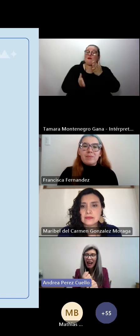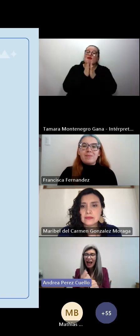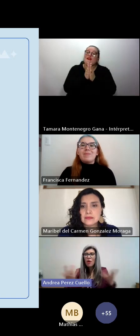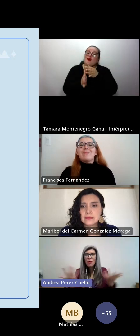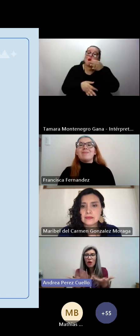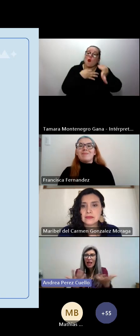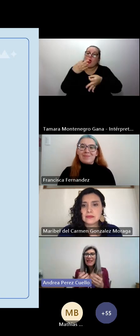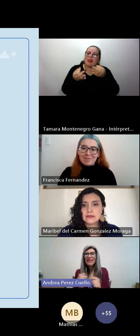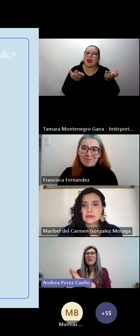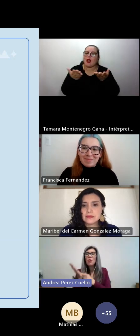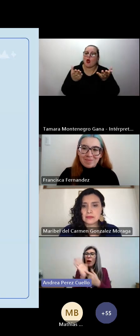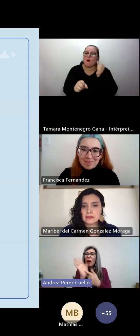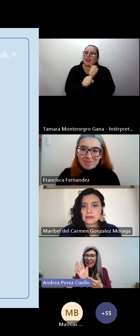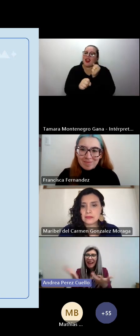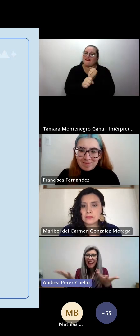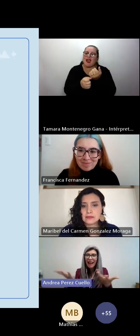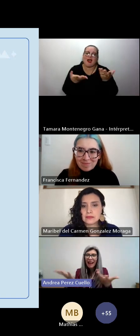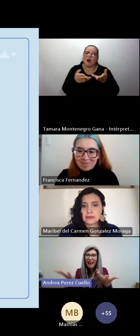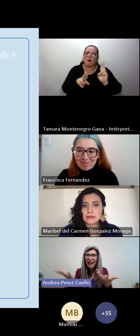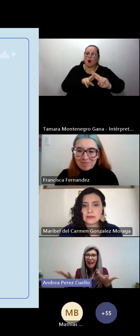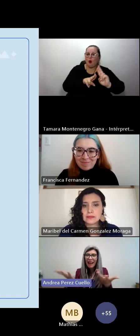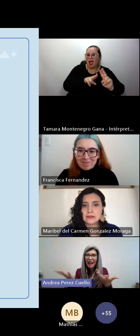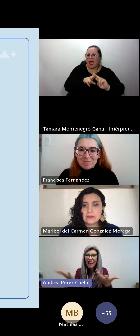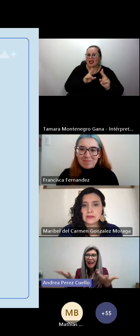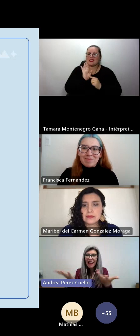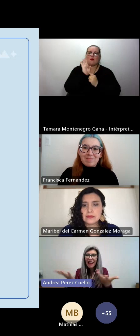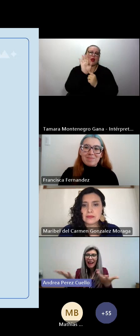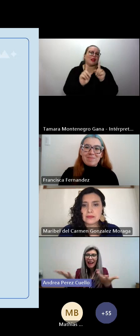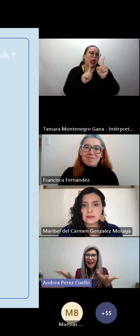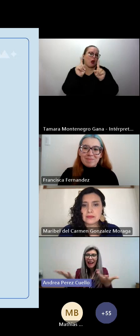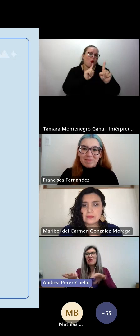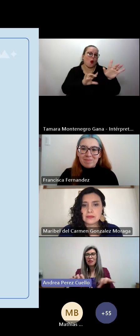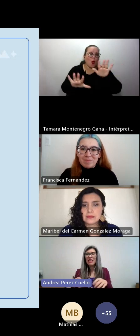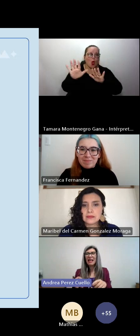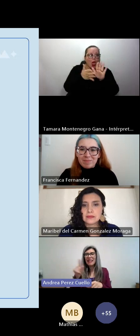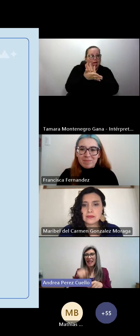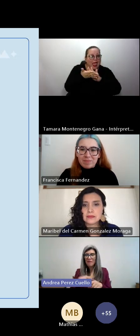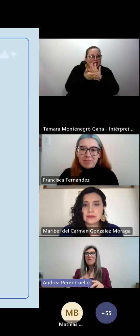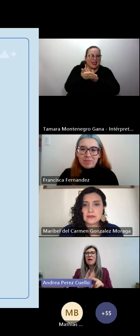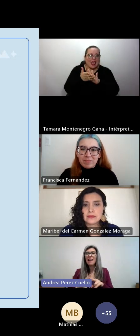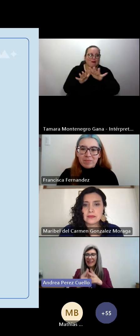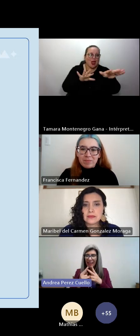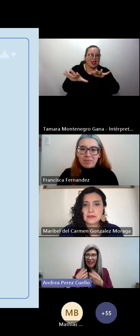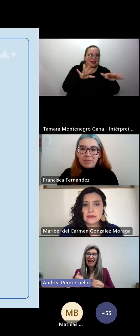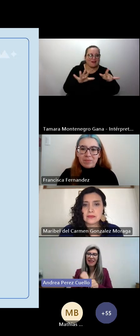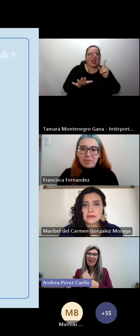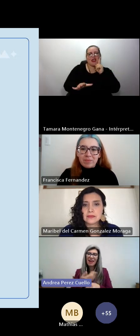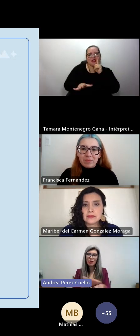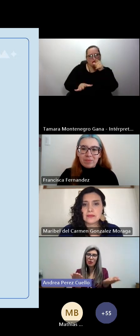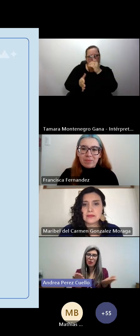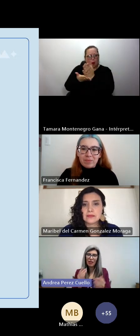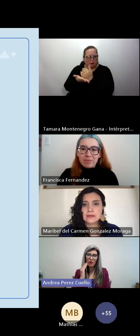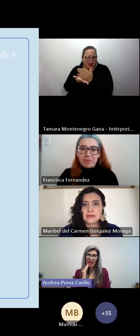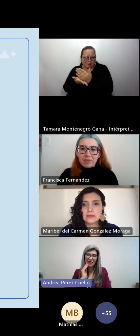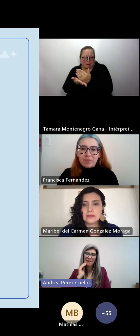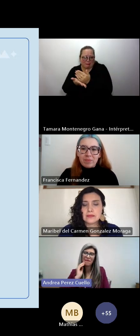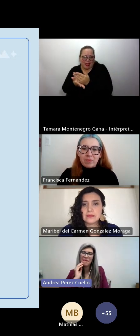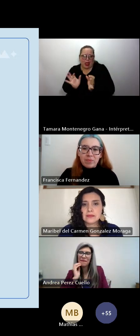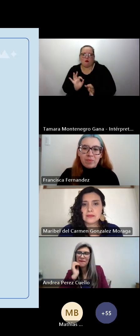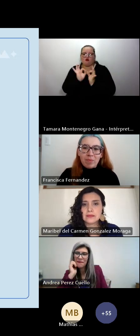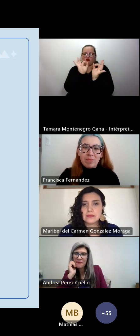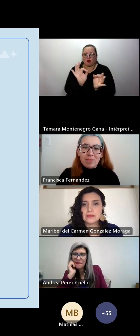cómo trabaja, cómo lo hace y nos muestre algunos ejemplos de las actividades y los materiales que ella misma genera y trabaja con sus